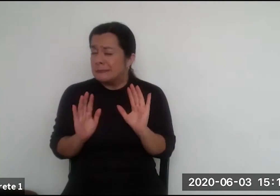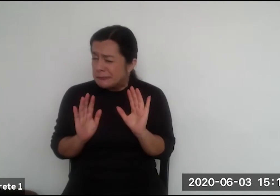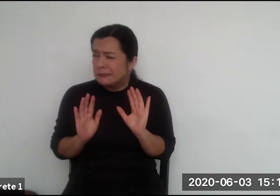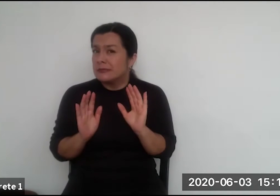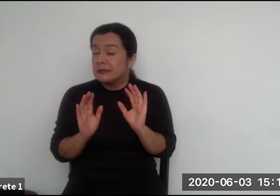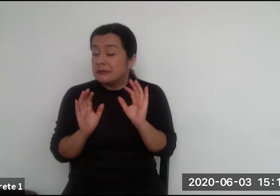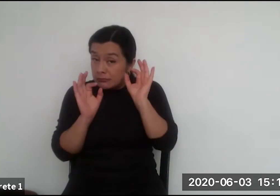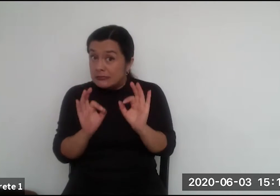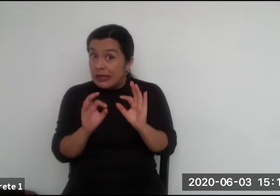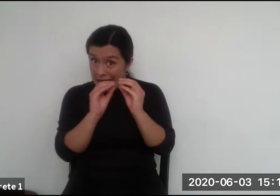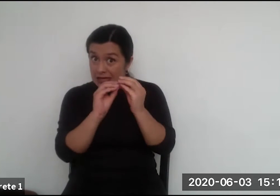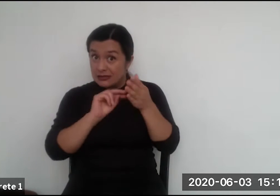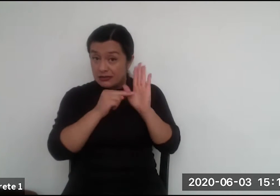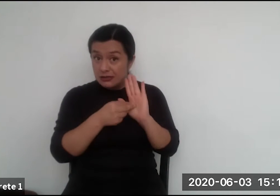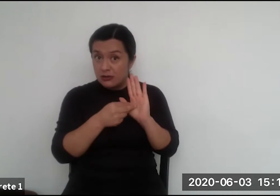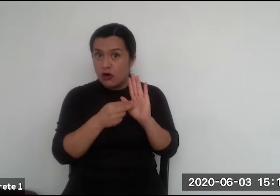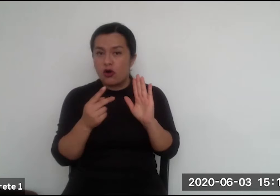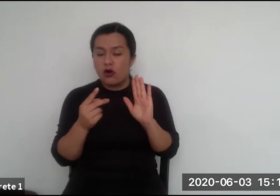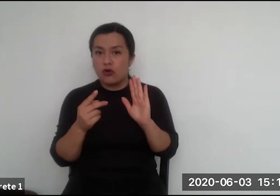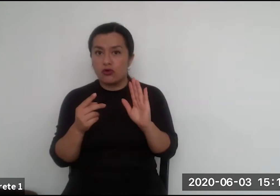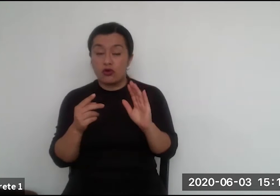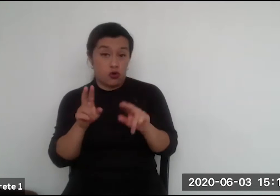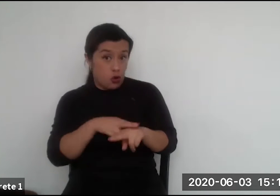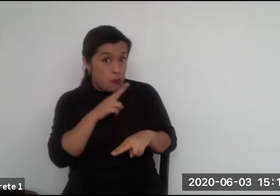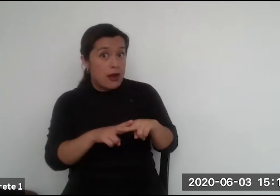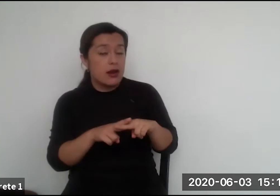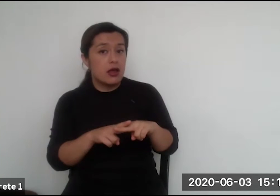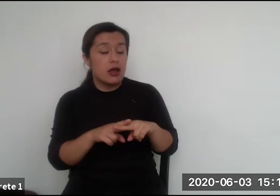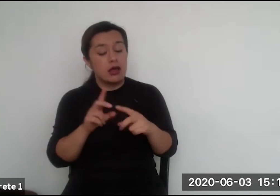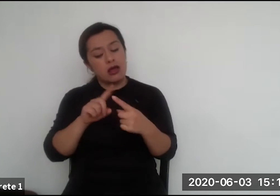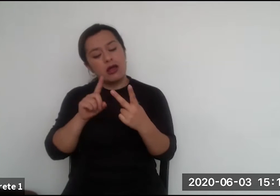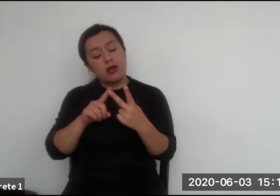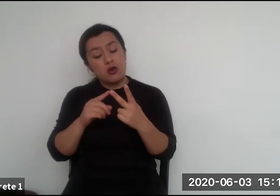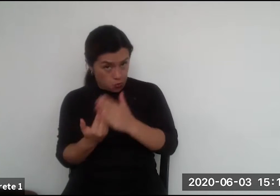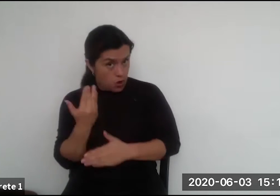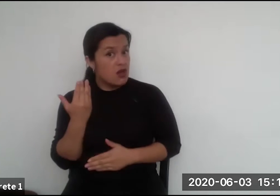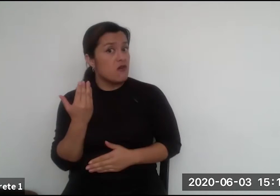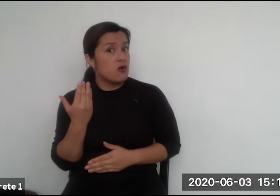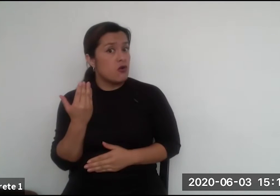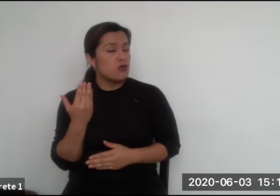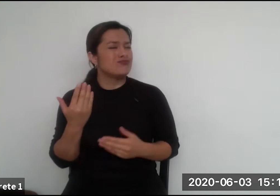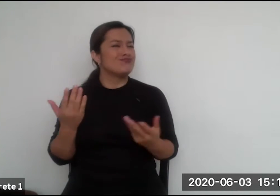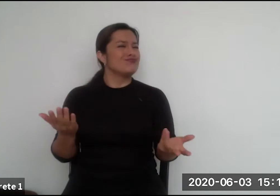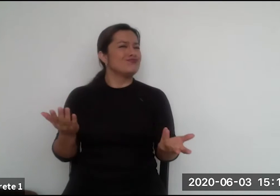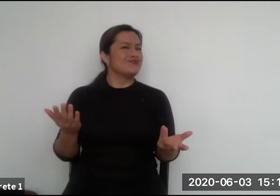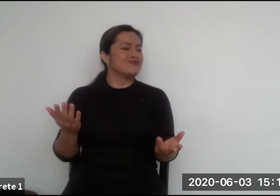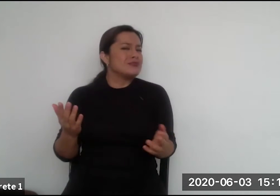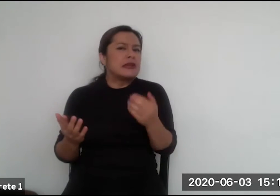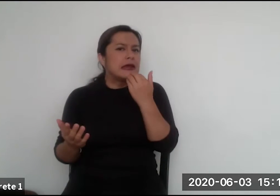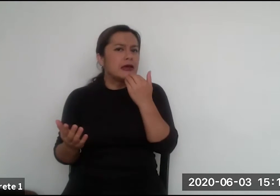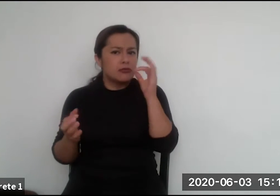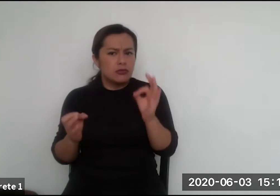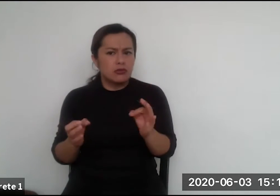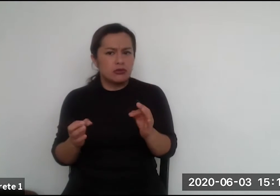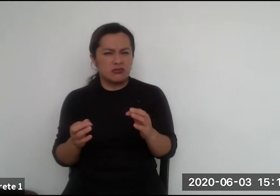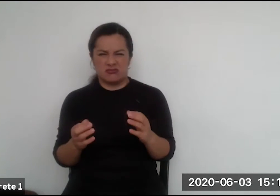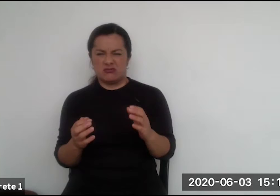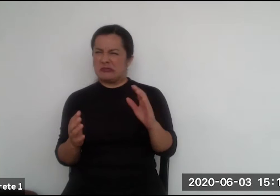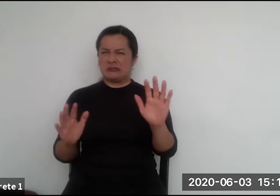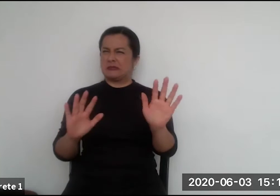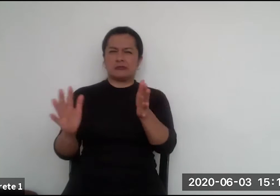normalidad como de lo de nueva, ¿sí? No es cómodo, no es grato hablar de algo en lo que no se cree y con lo